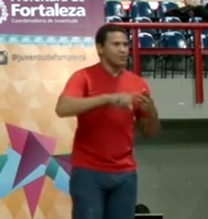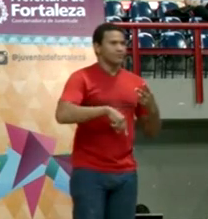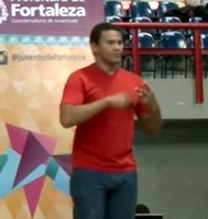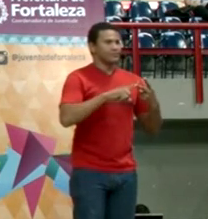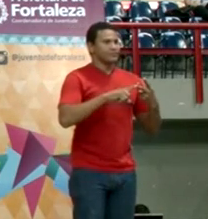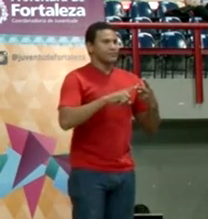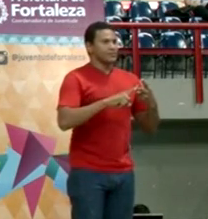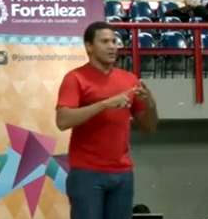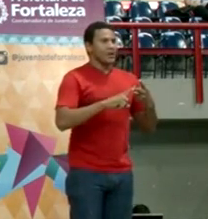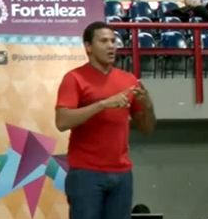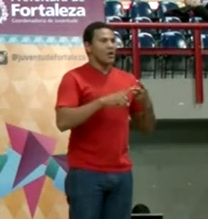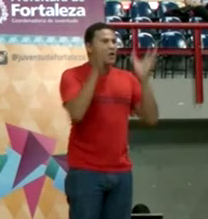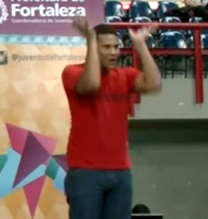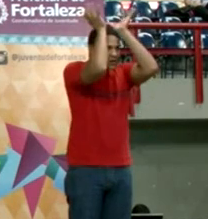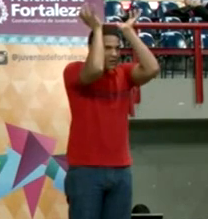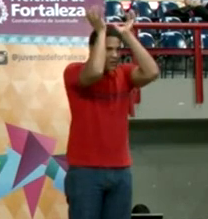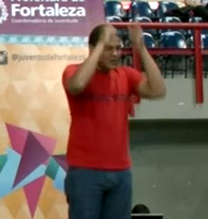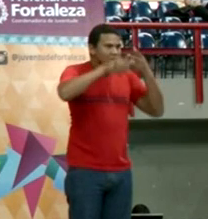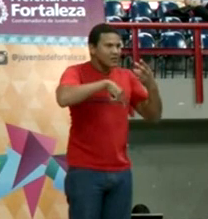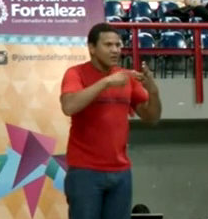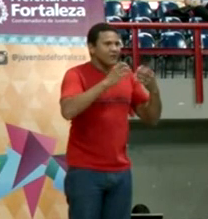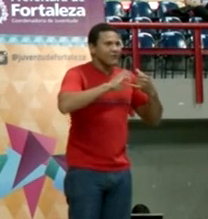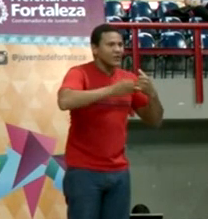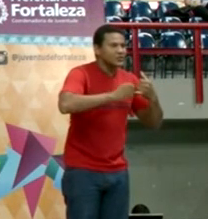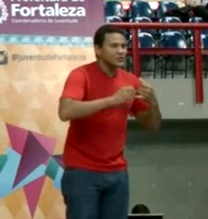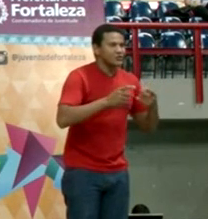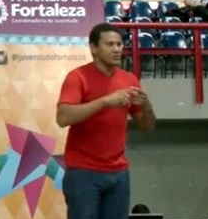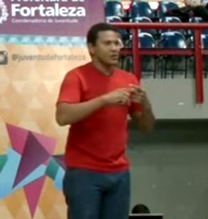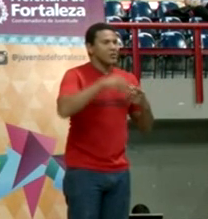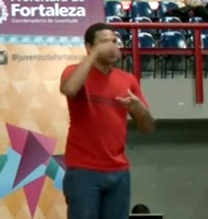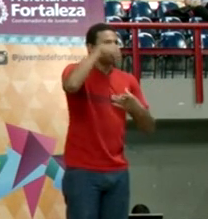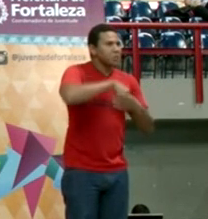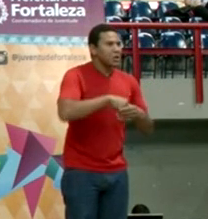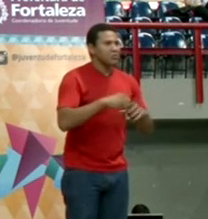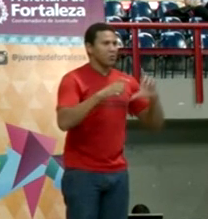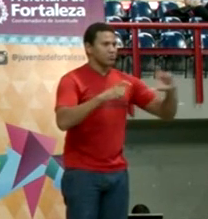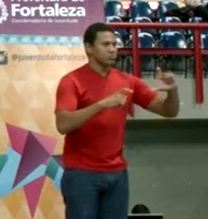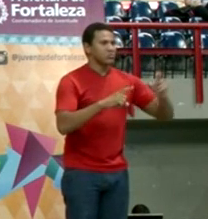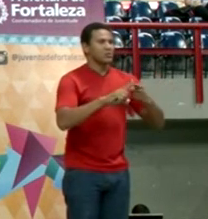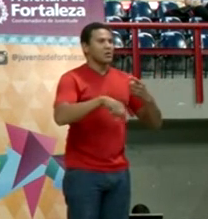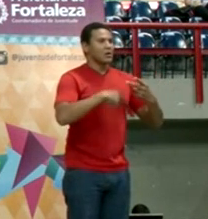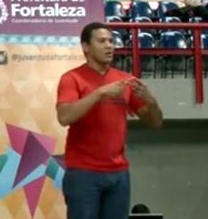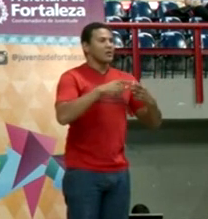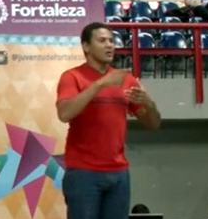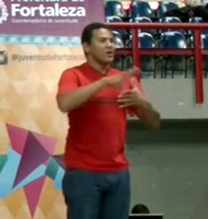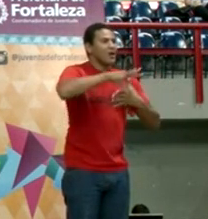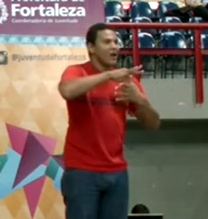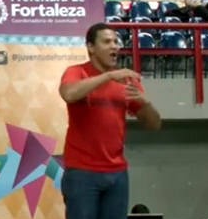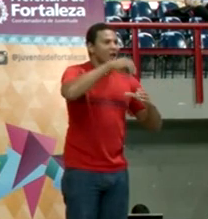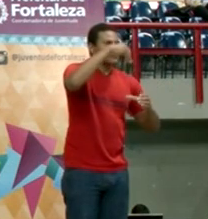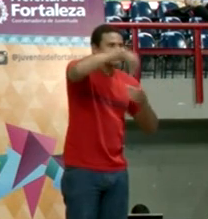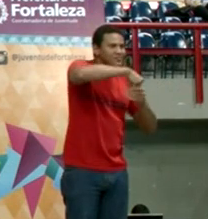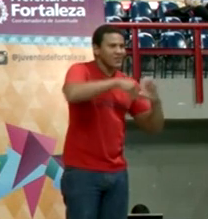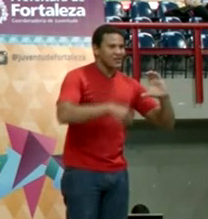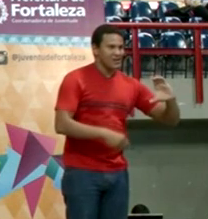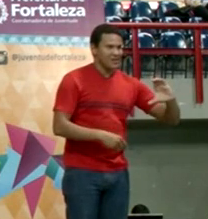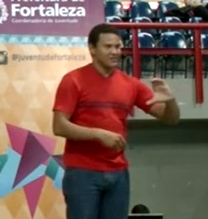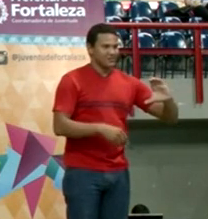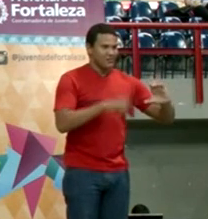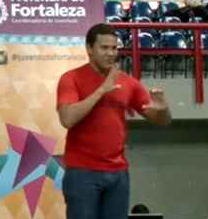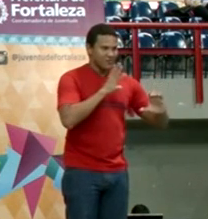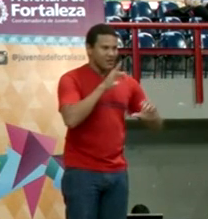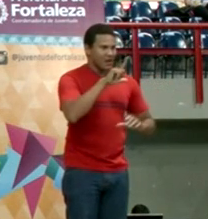leite condensado, feijão em lata, carne de lata, apresuntado, e isso mantinha os soldados